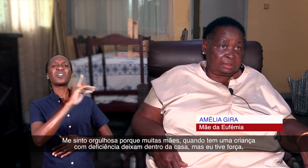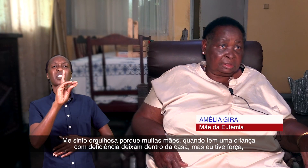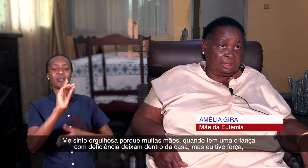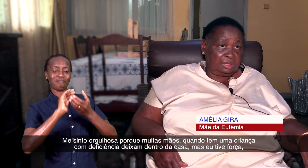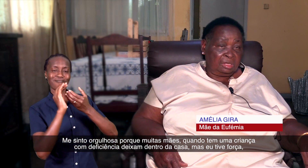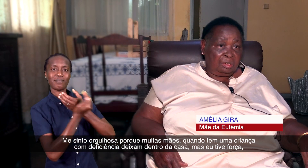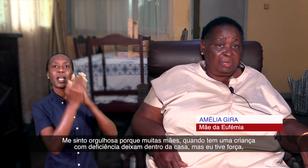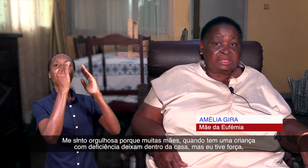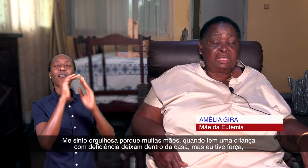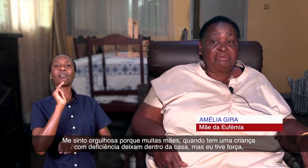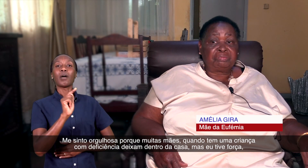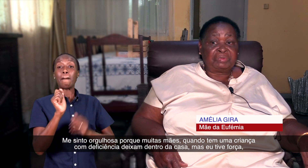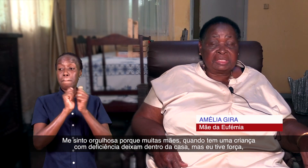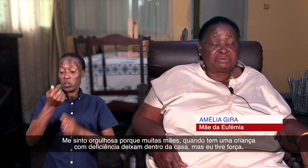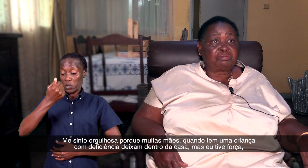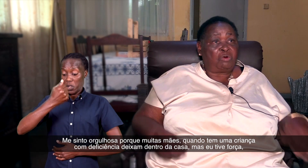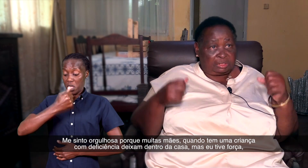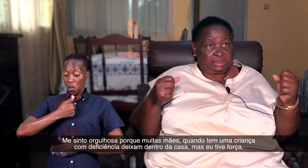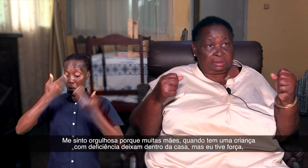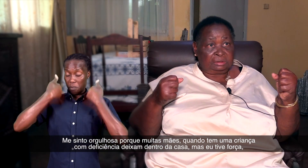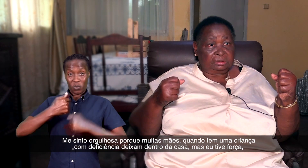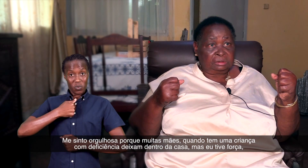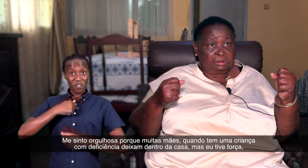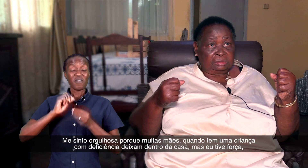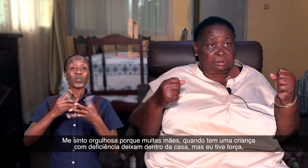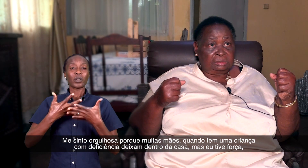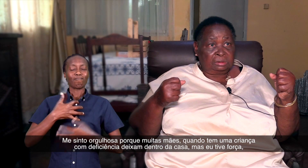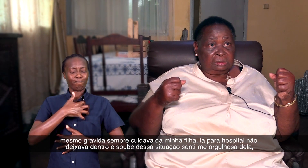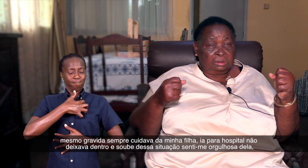casa. Mas eu fiz força.